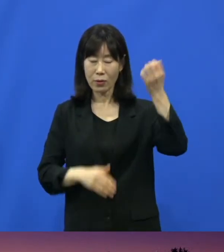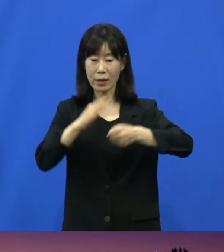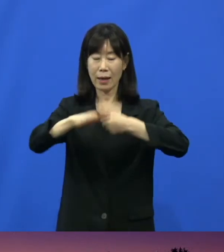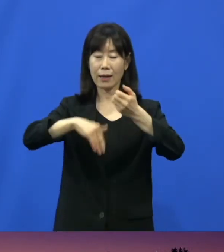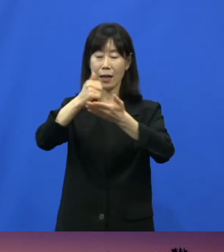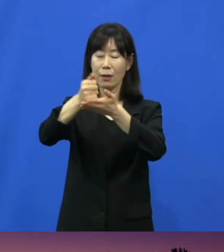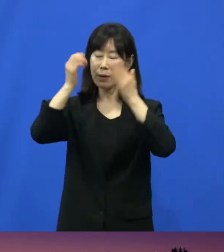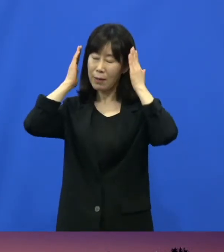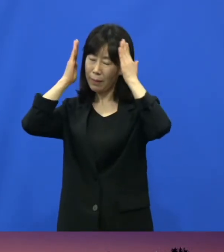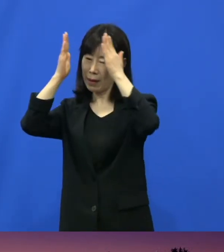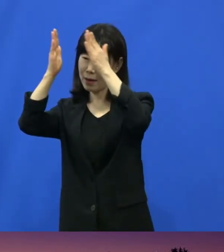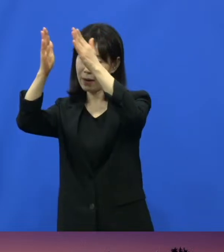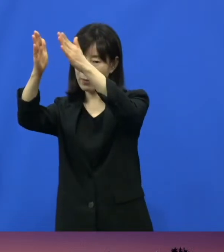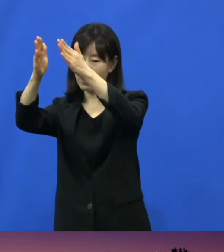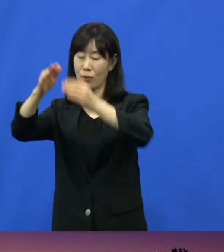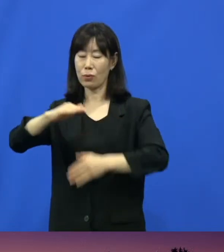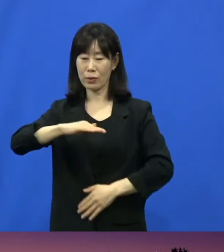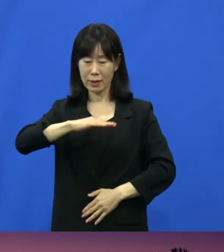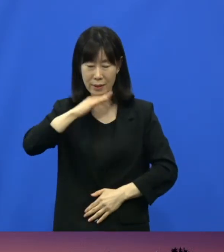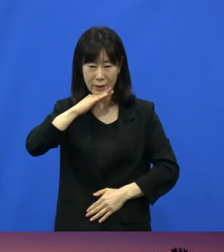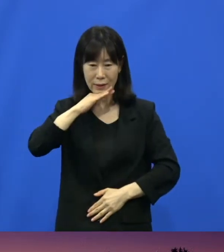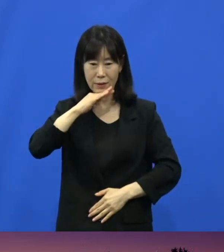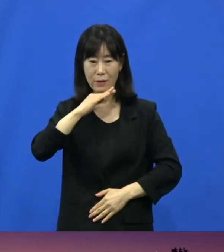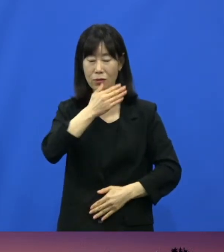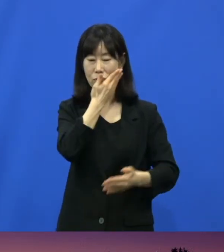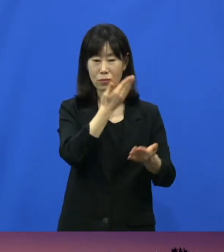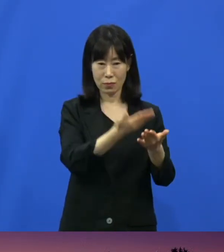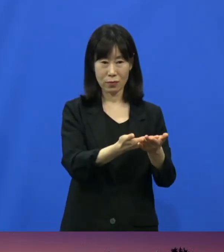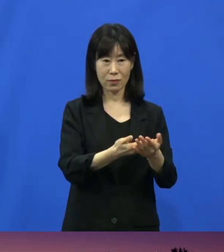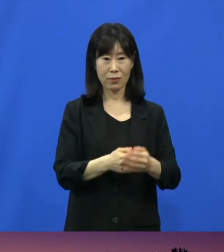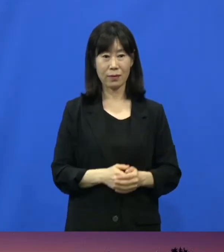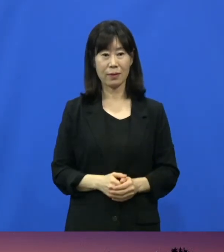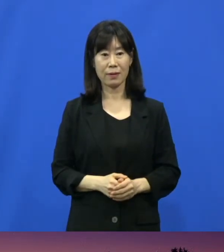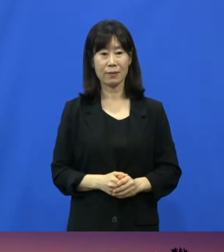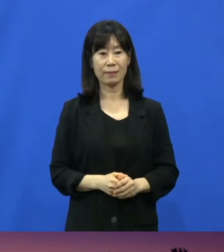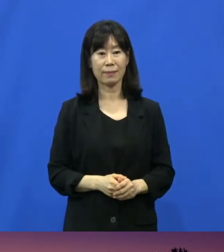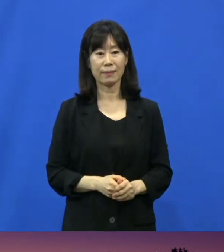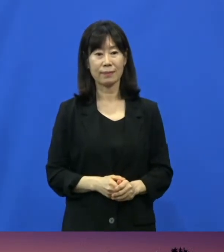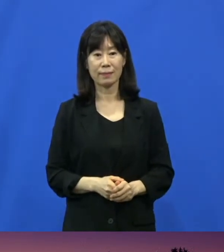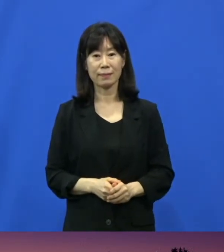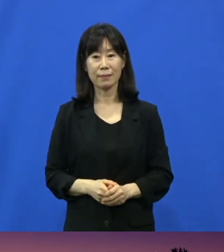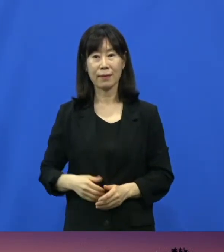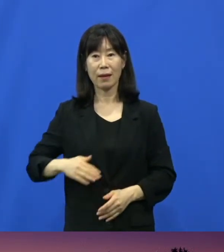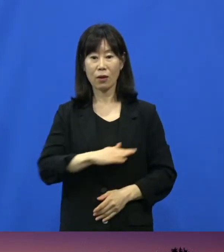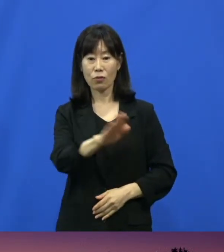바랄지어다. 여러분, 우리가 가장 힘들어하는 게 뭘까요? 기다림이에요. 기다림.